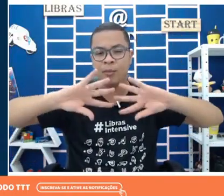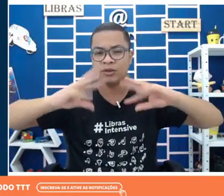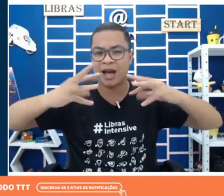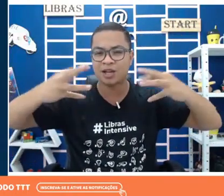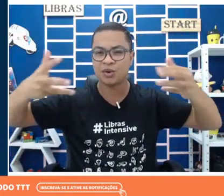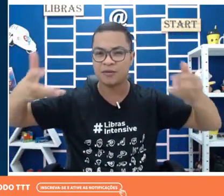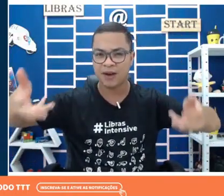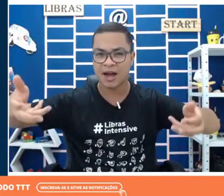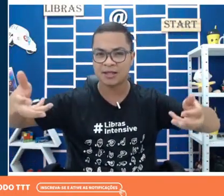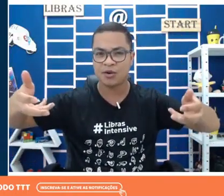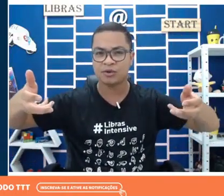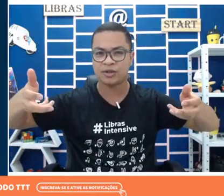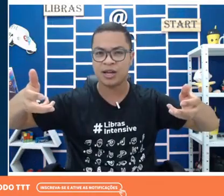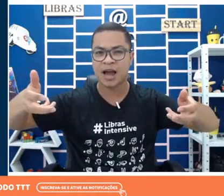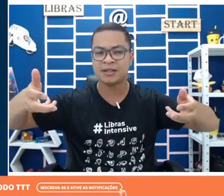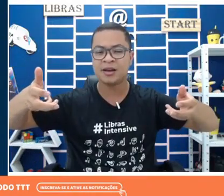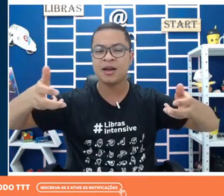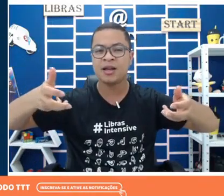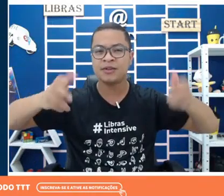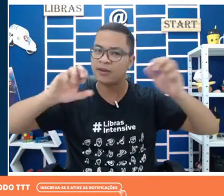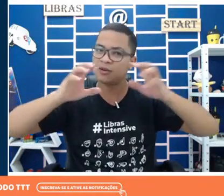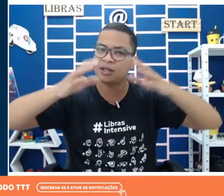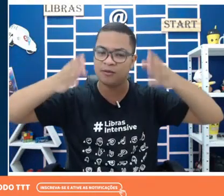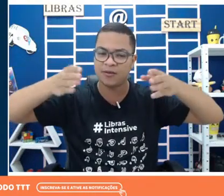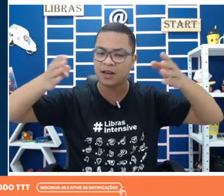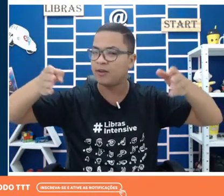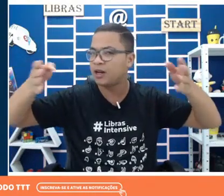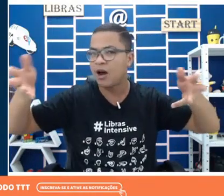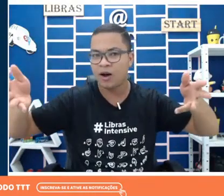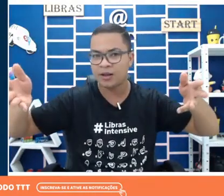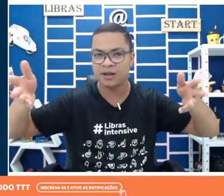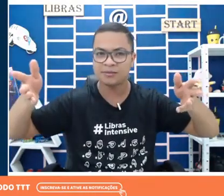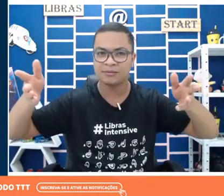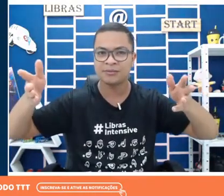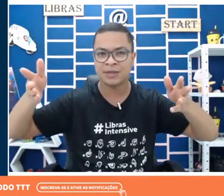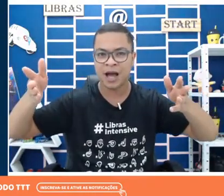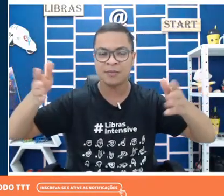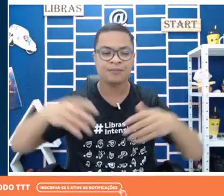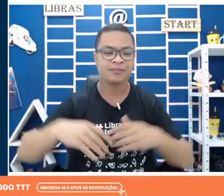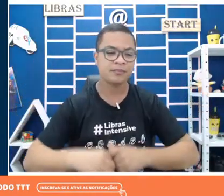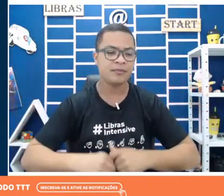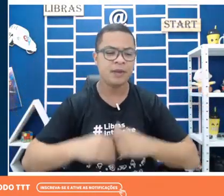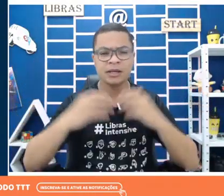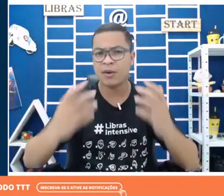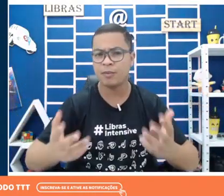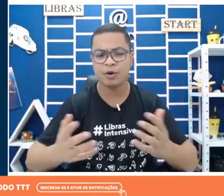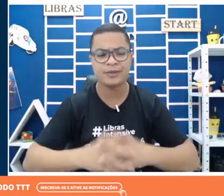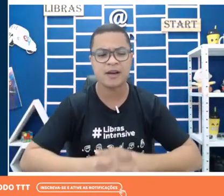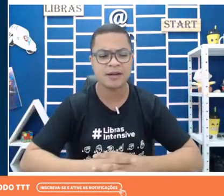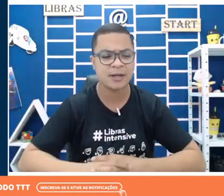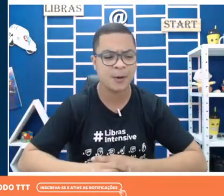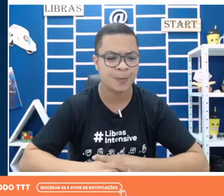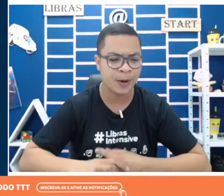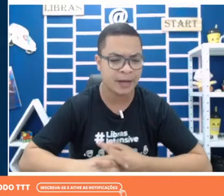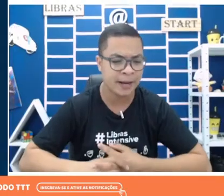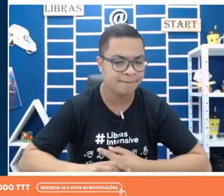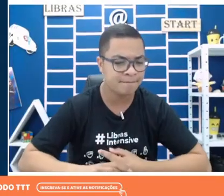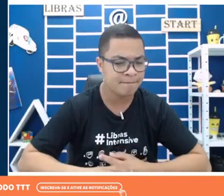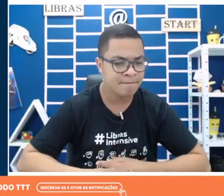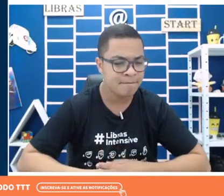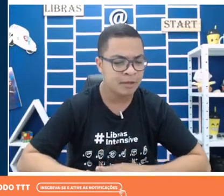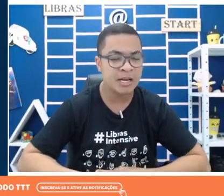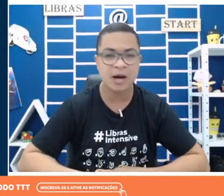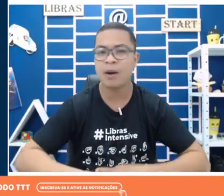conseguindo moldar a sua frase com outros sinais e você vai conseguindo ver que fica na ordem, tá? Então é por observação,